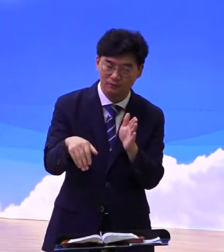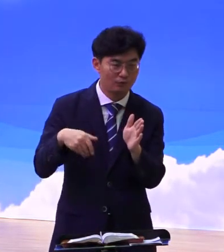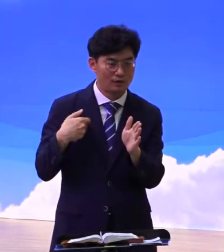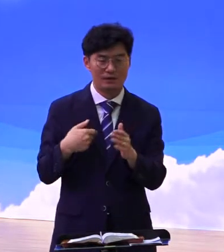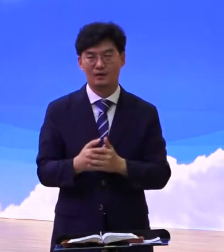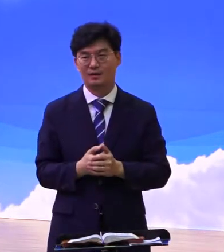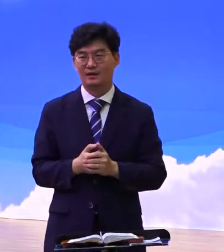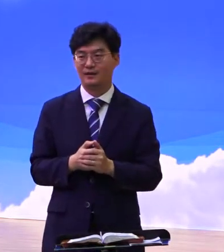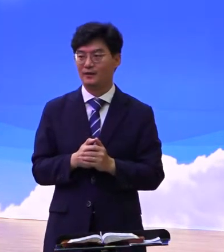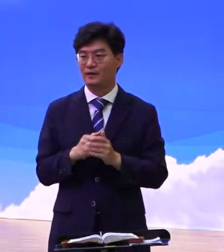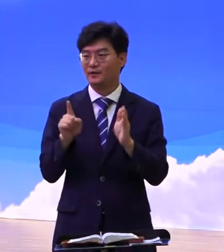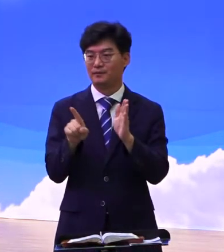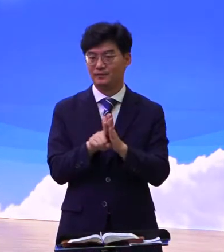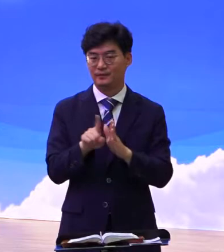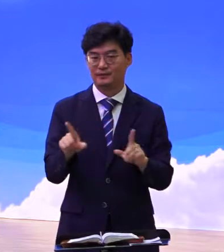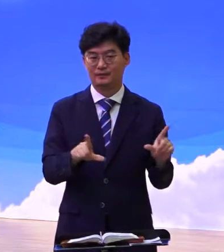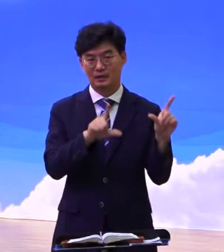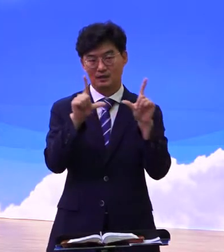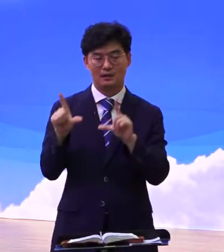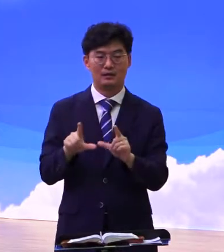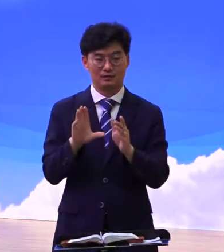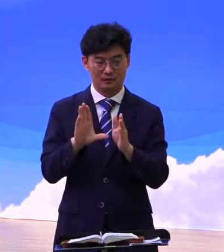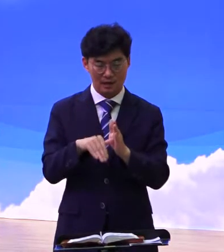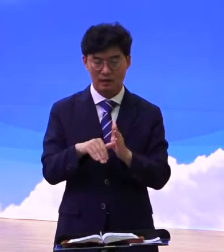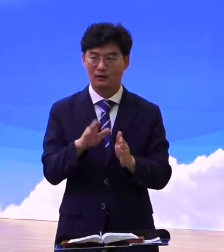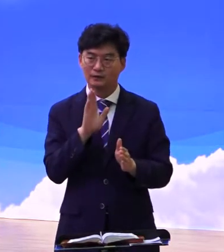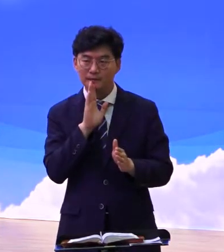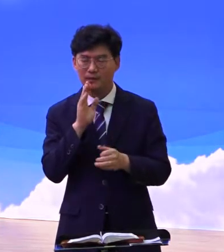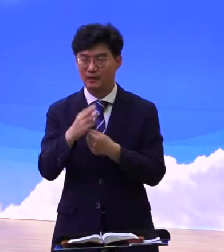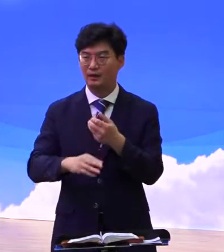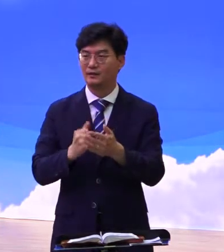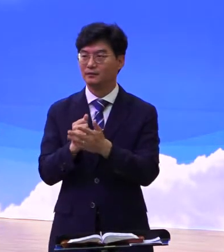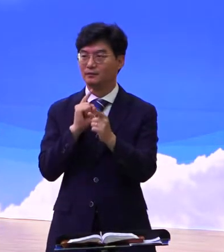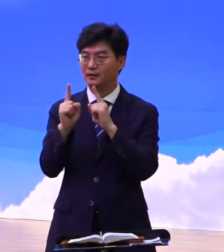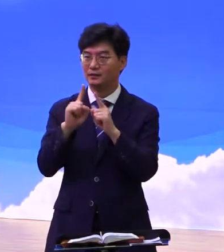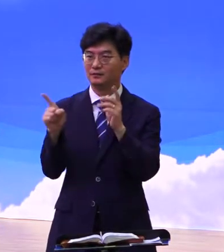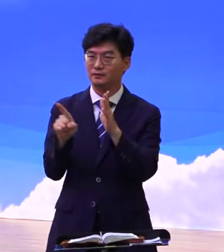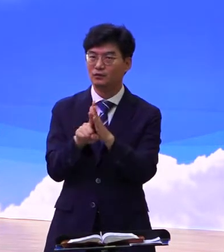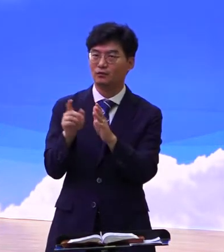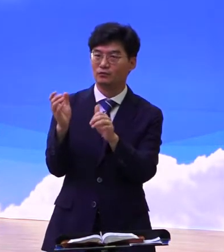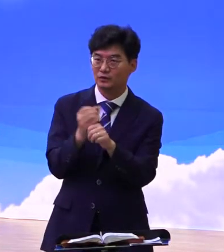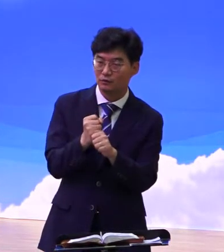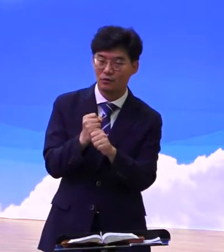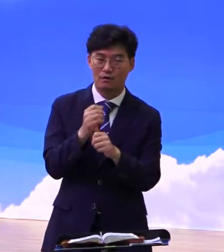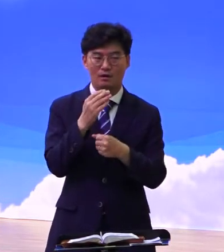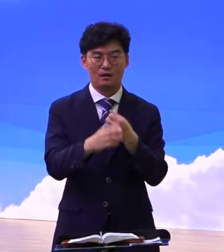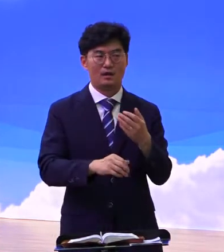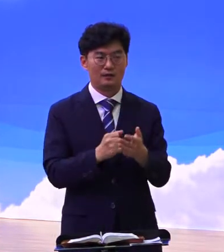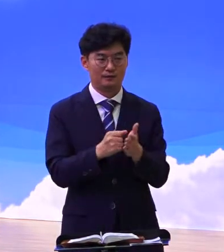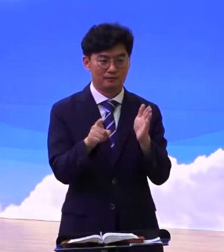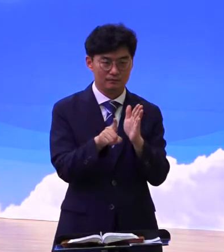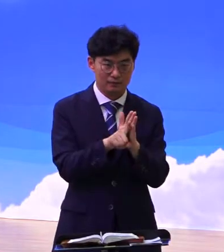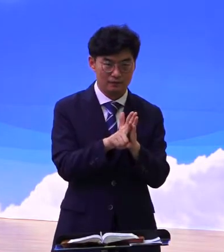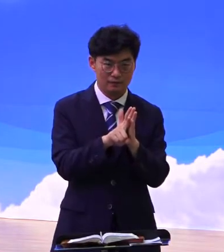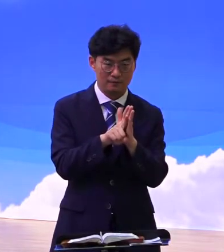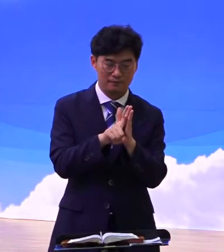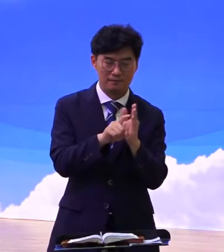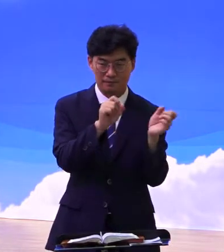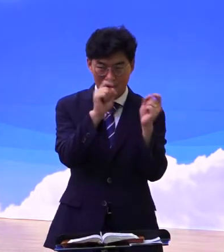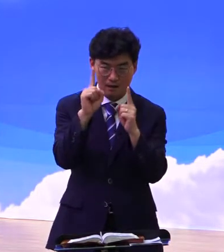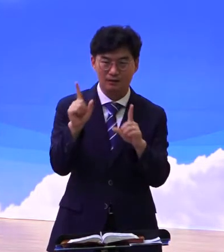신앙인들이 다 이뤄도 정말 하나님 말씀을 붙들고 그 말씀을 삶에서 날카롭게 세우고 살아야 하는데